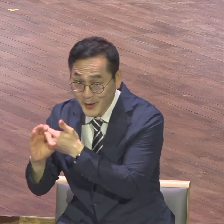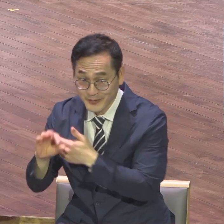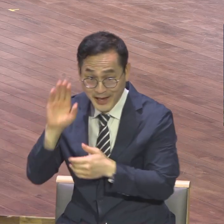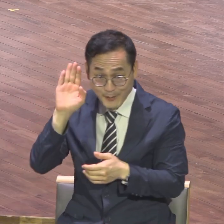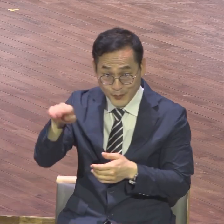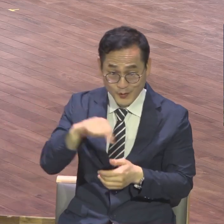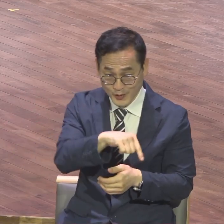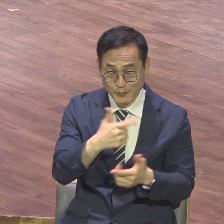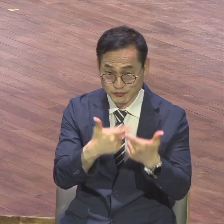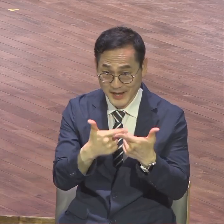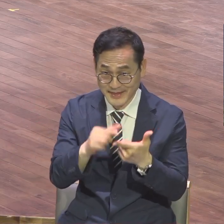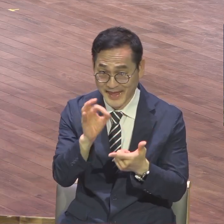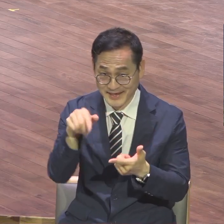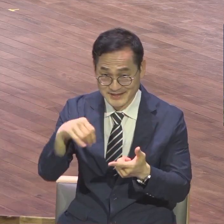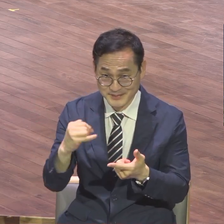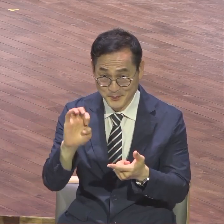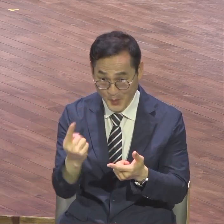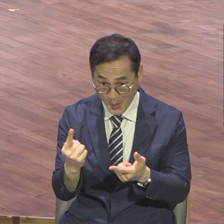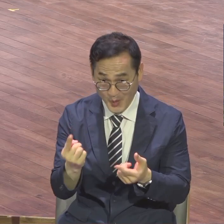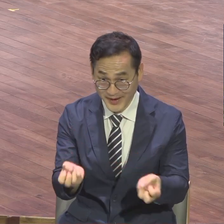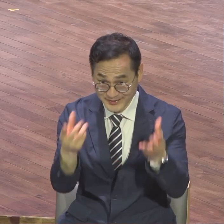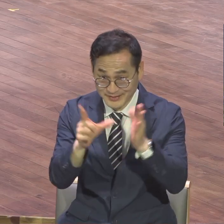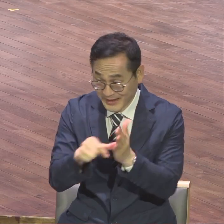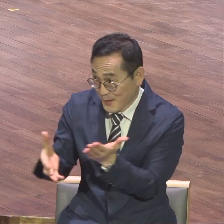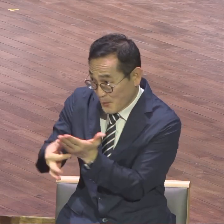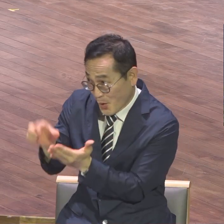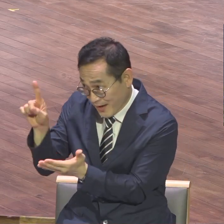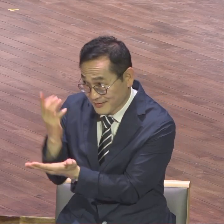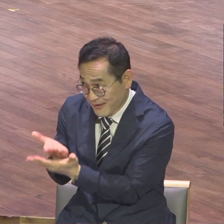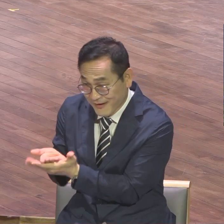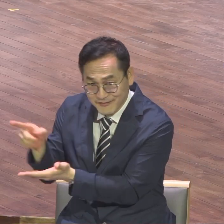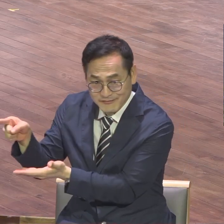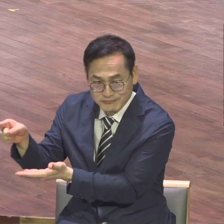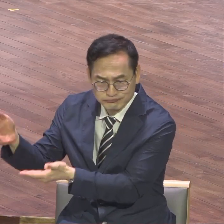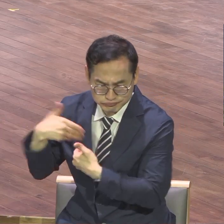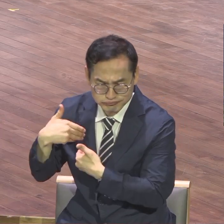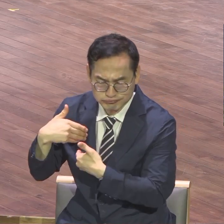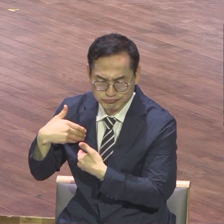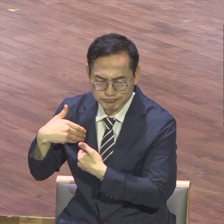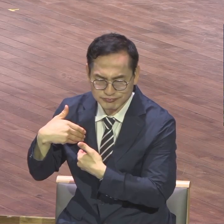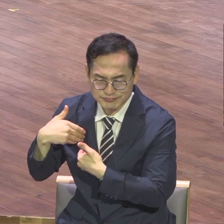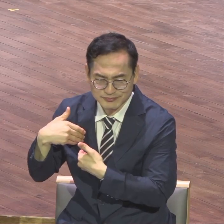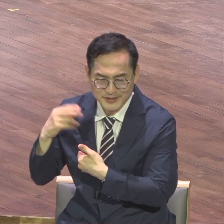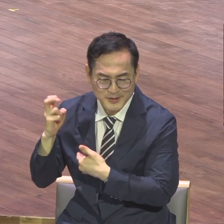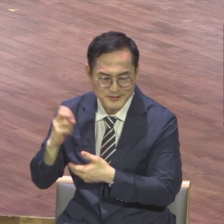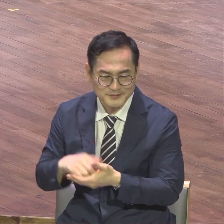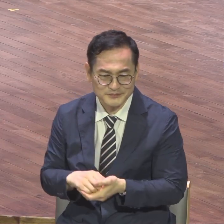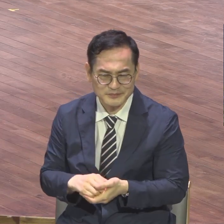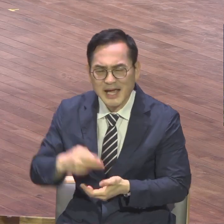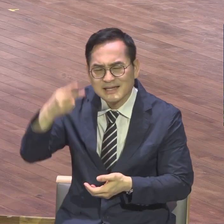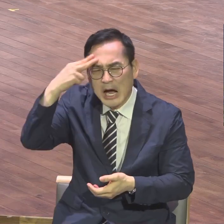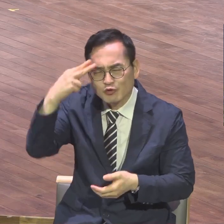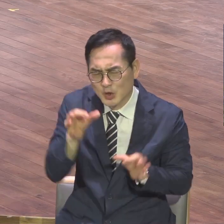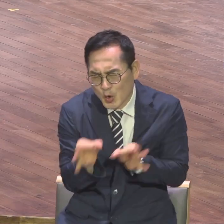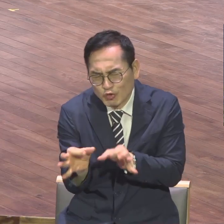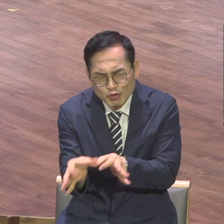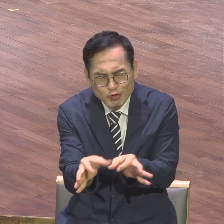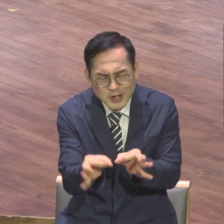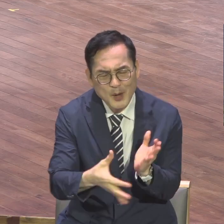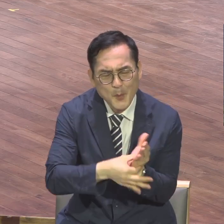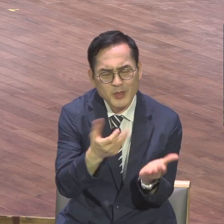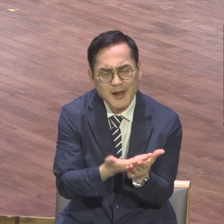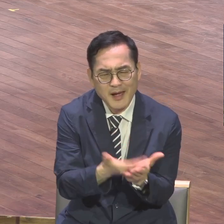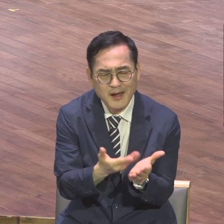좀 한국 쪽으로 좀 몰아달라고 바누아투 중심으로 14개 그 섬나라가 있는데 사모아부터 있는데 그